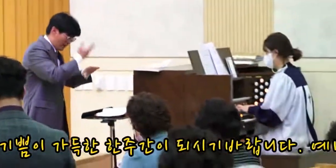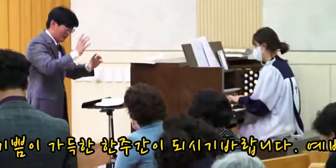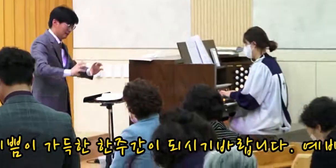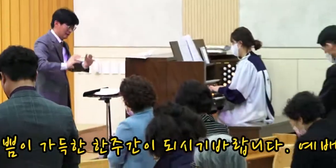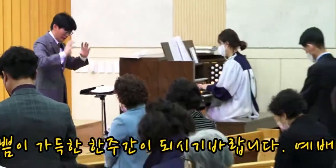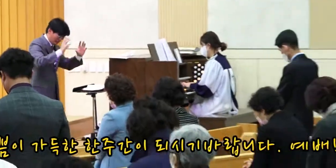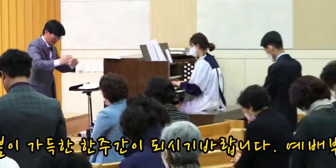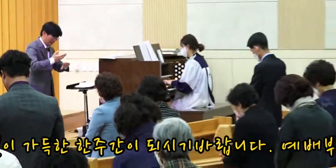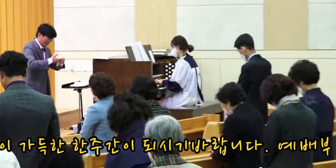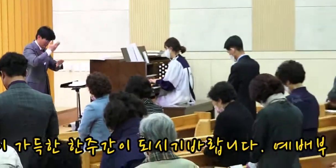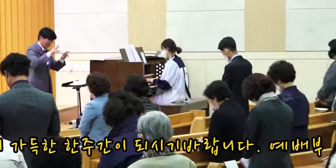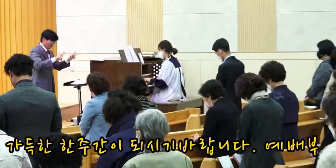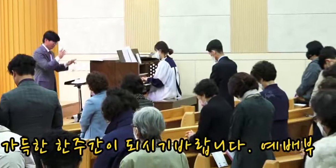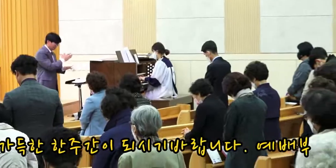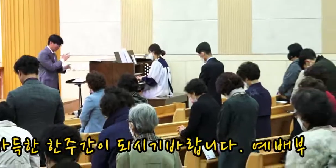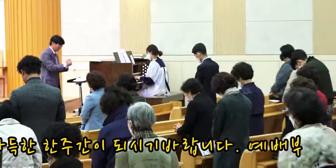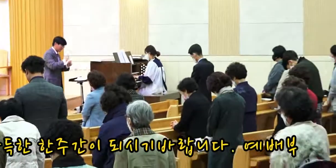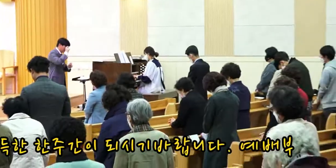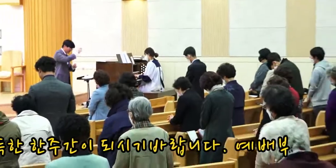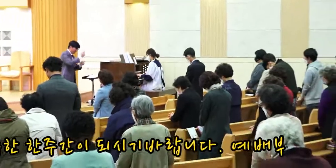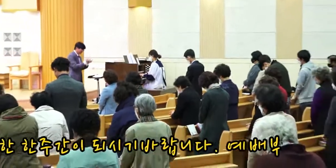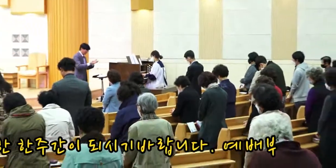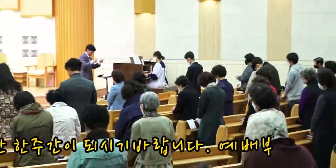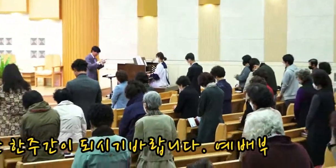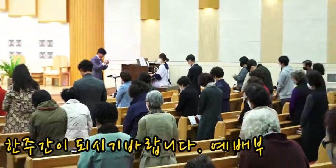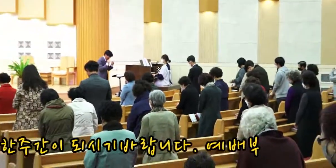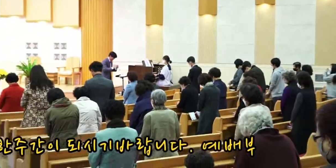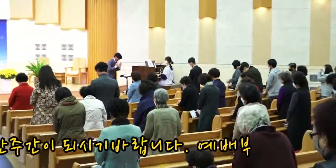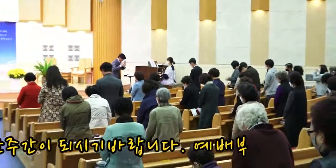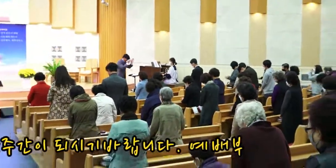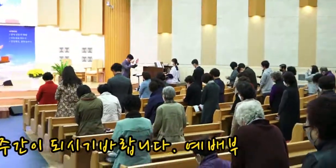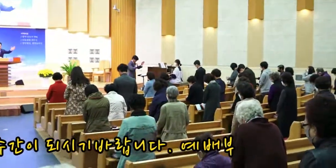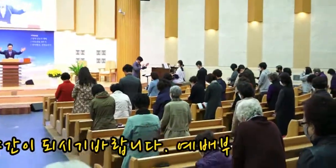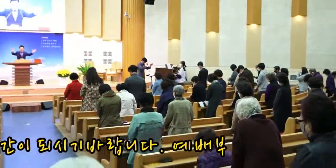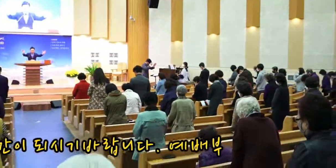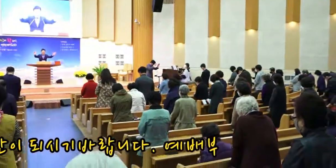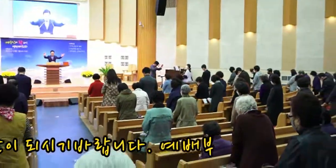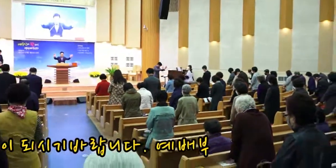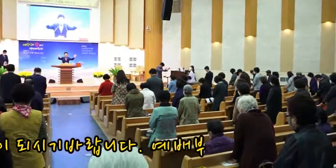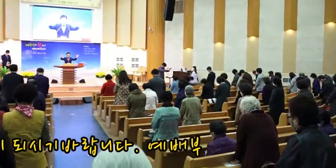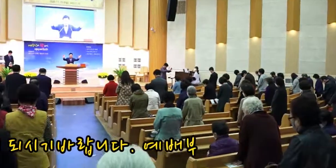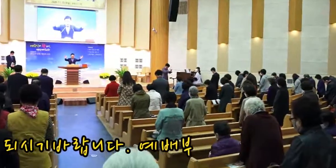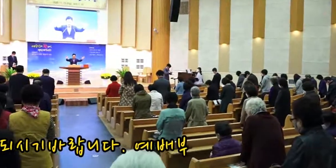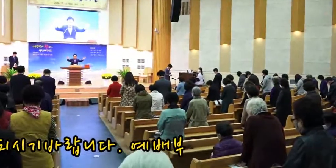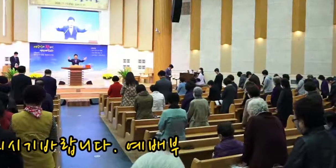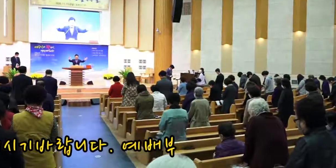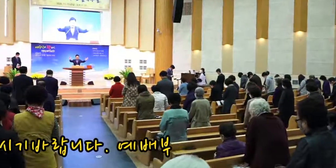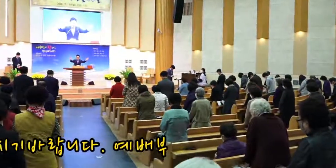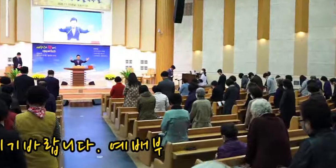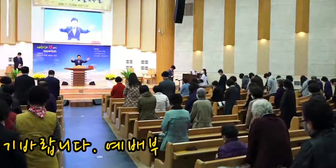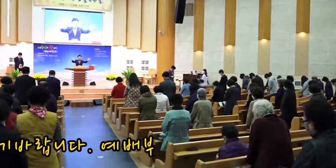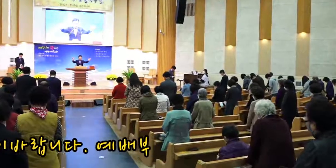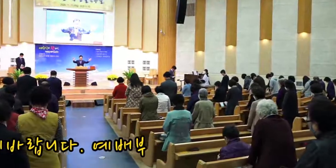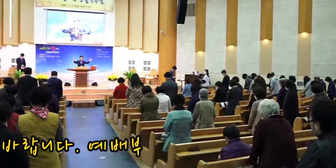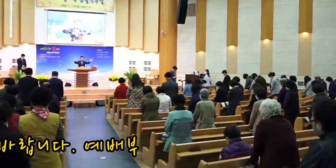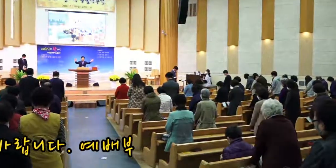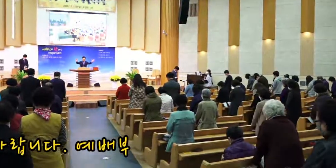열방 위에 지금부터 영원토록 함께 계시기를 간절히 축원하옵나이다. 아멘.